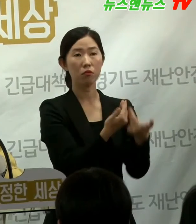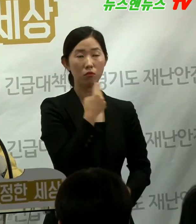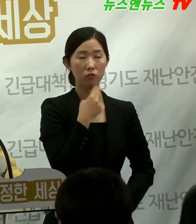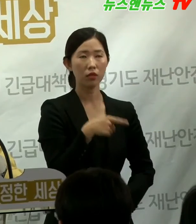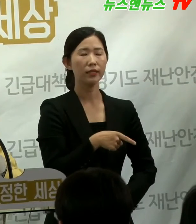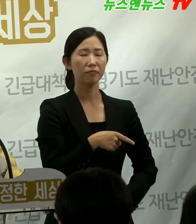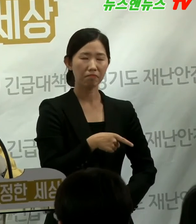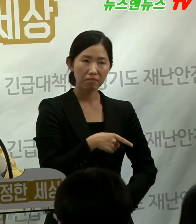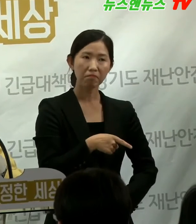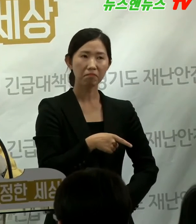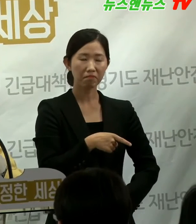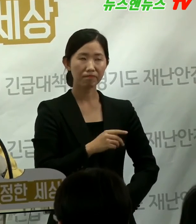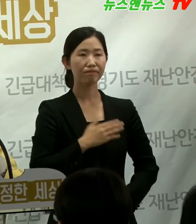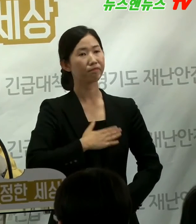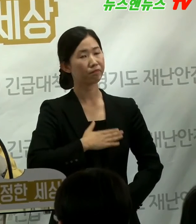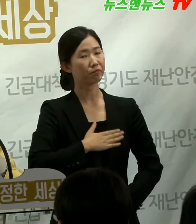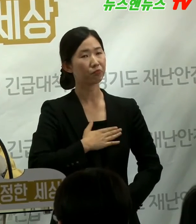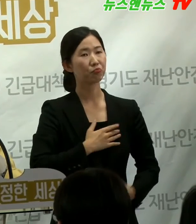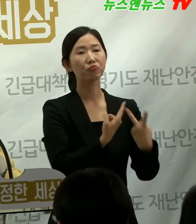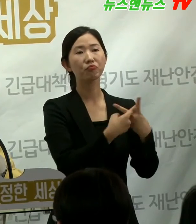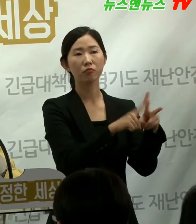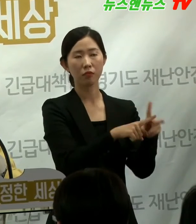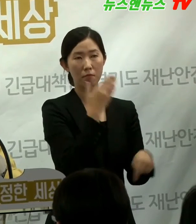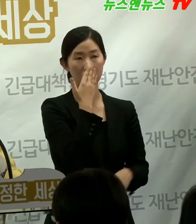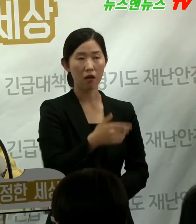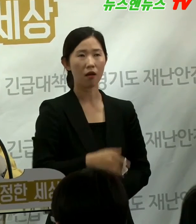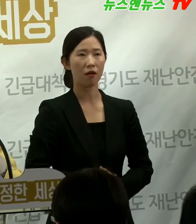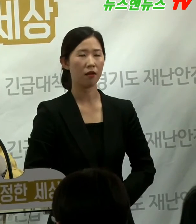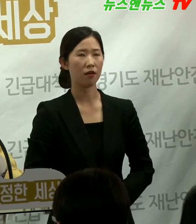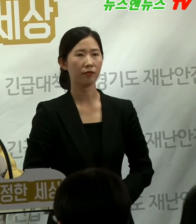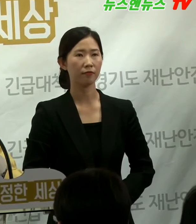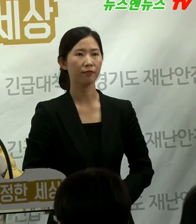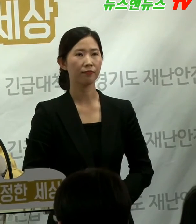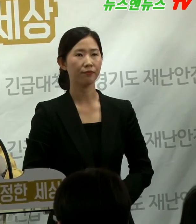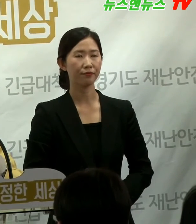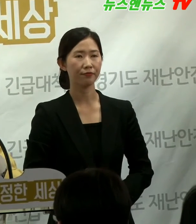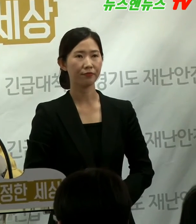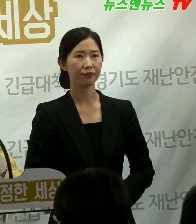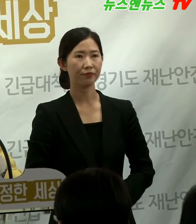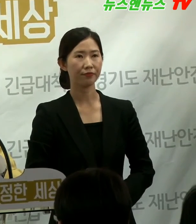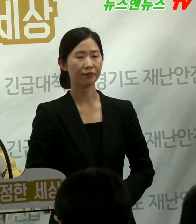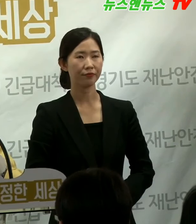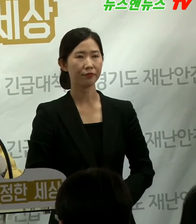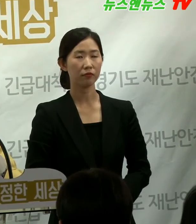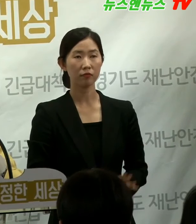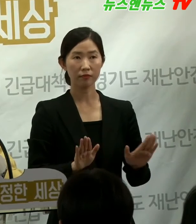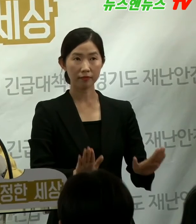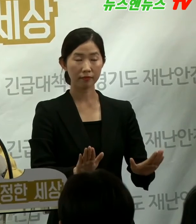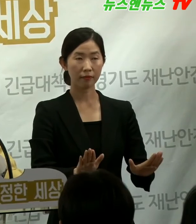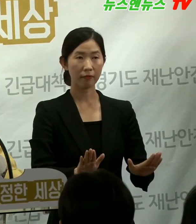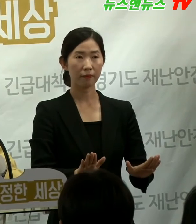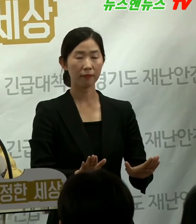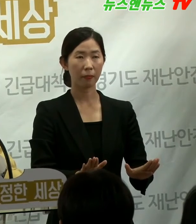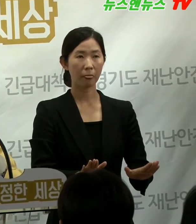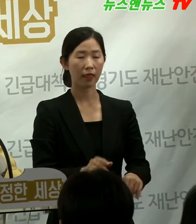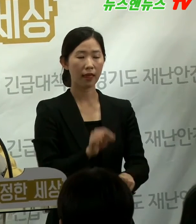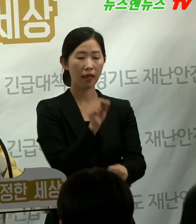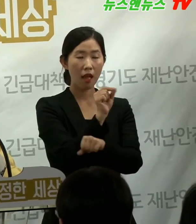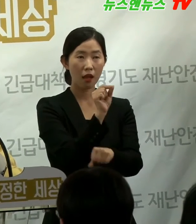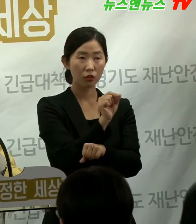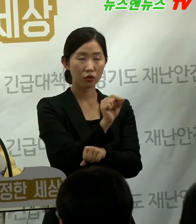정도라면 이렇게 양해를 하셨기 때문에 저희가 그런 조치를 하게 됐습니다. 행정기관님